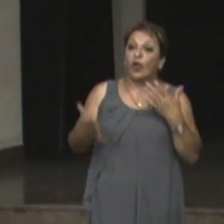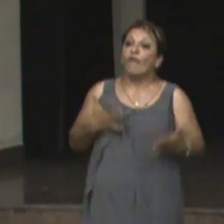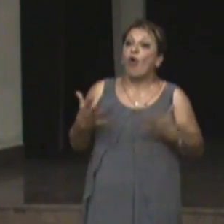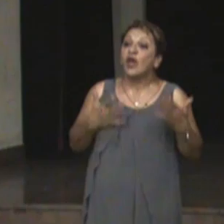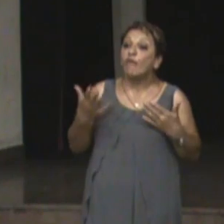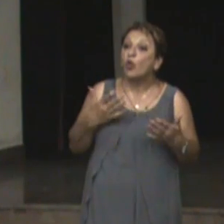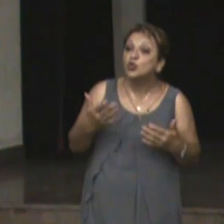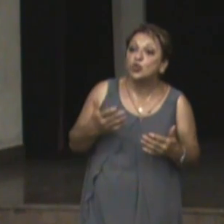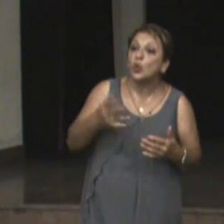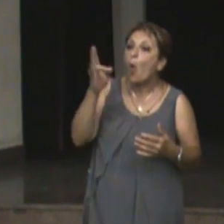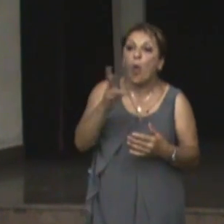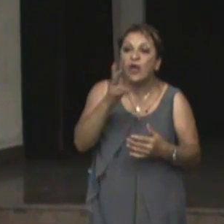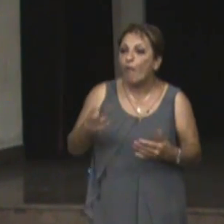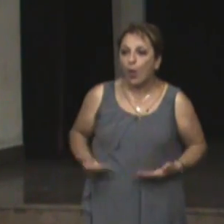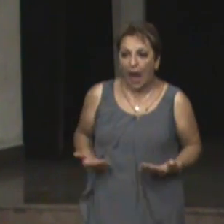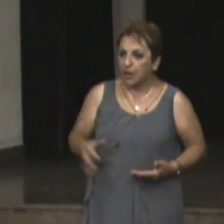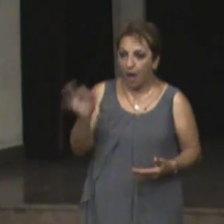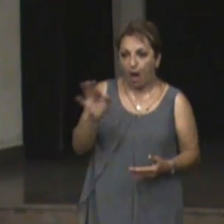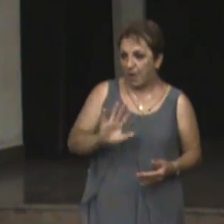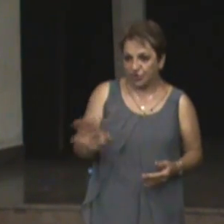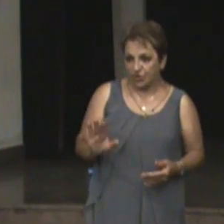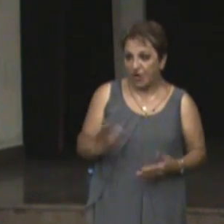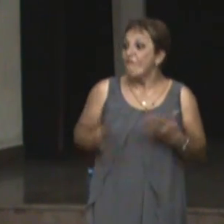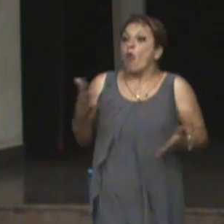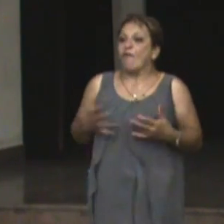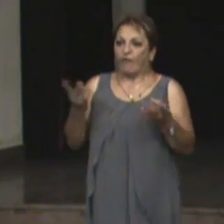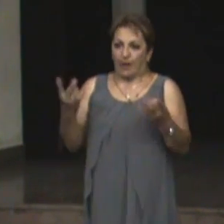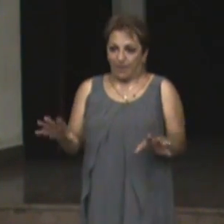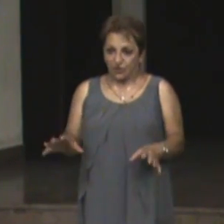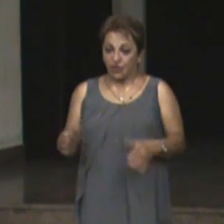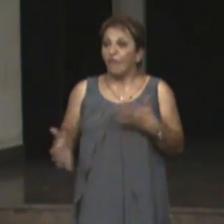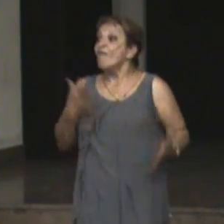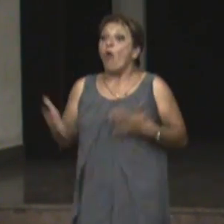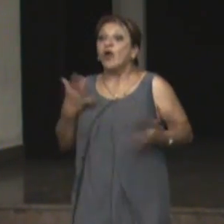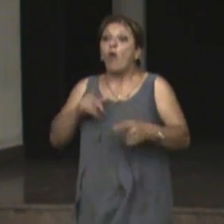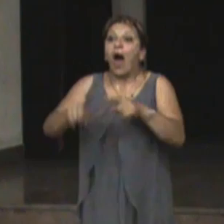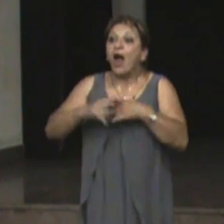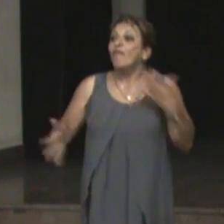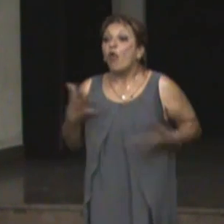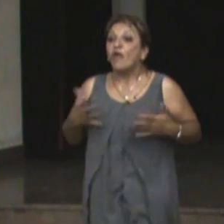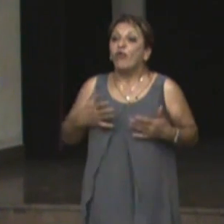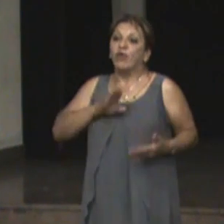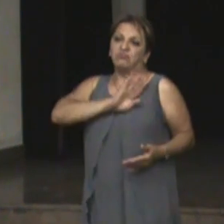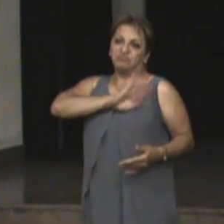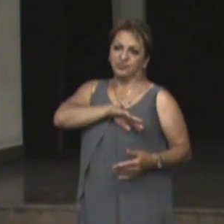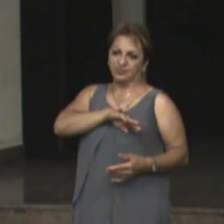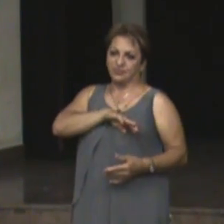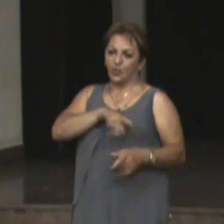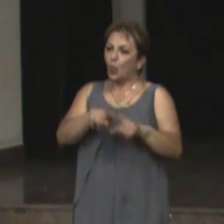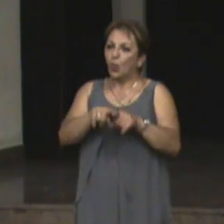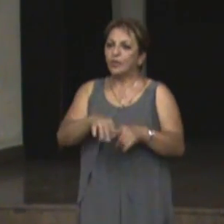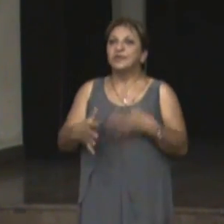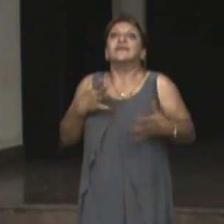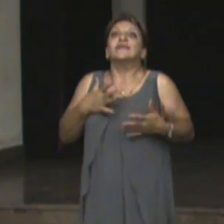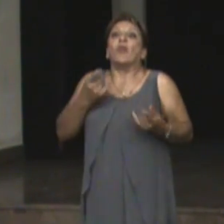չէ և անտեղին մի բան է, որտև ինչպես որ ոգևորվում ենք արագ, այնքան արագ է մարում ենք